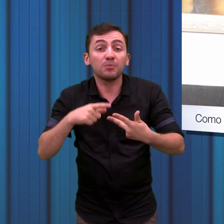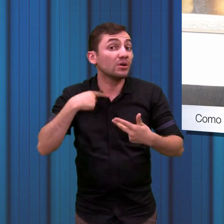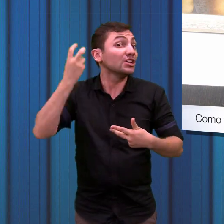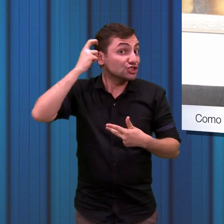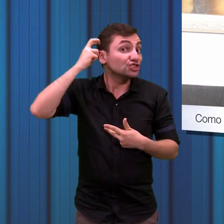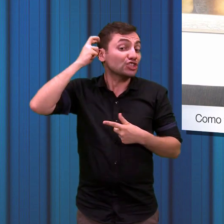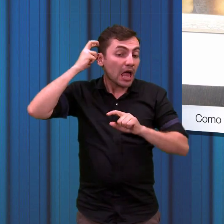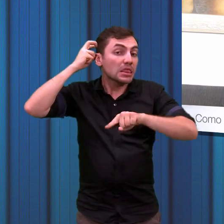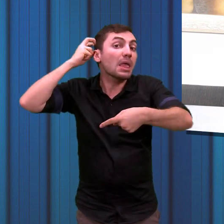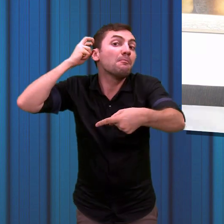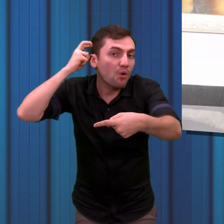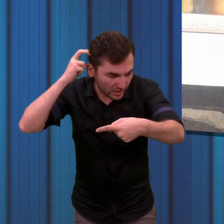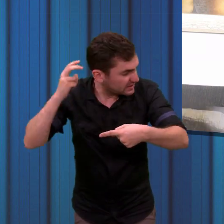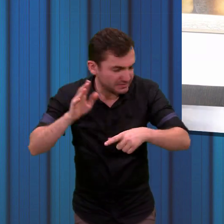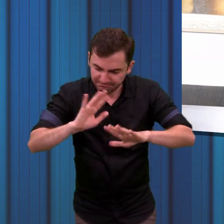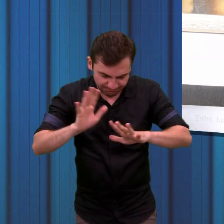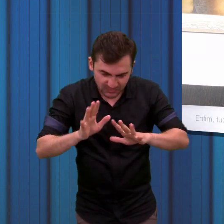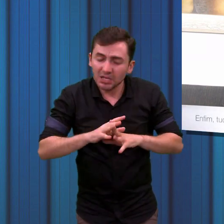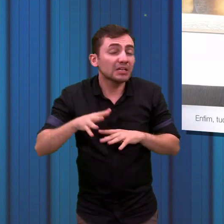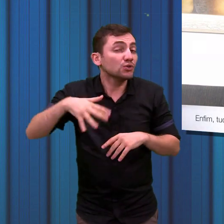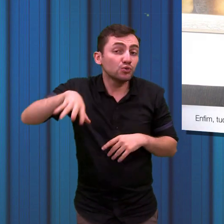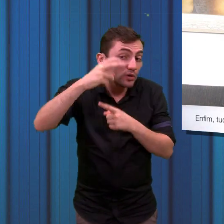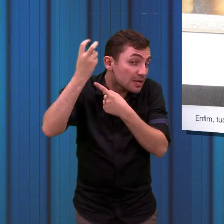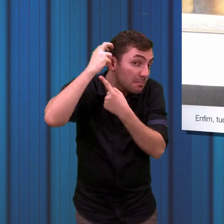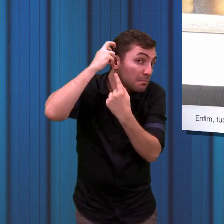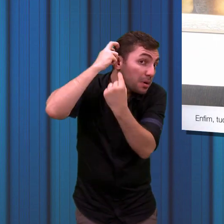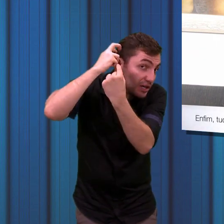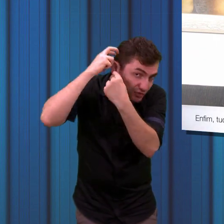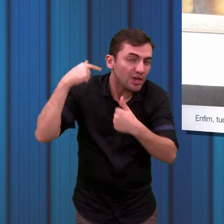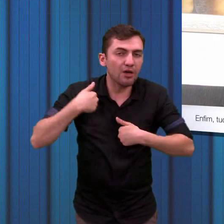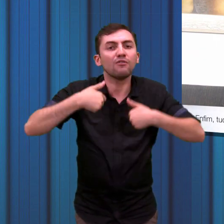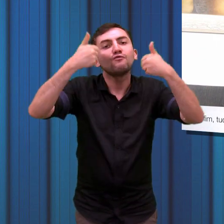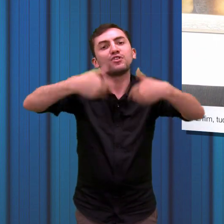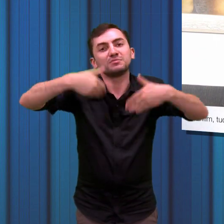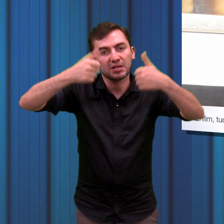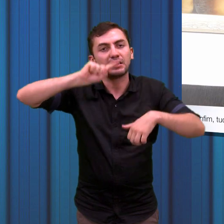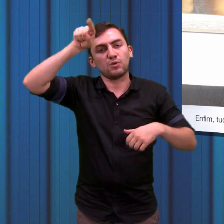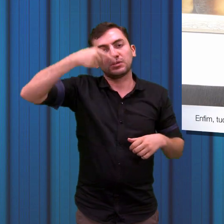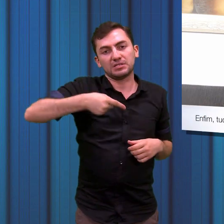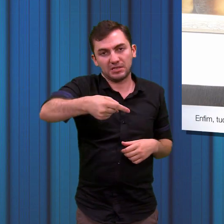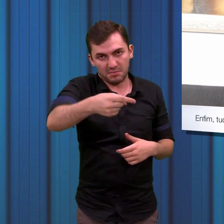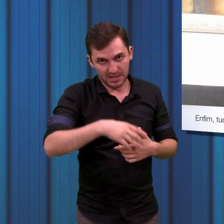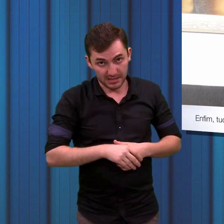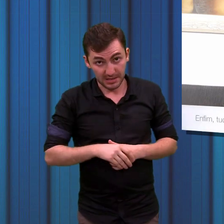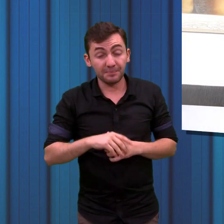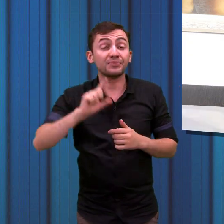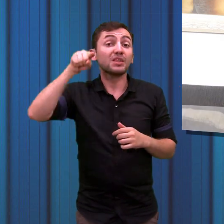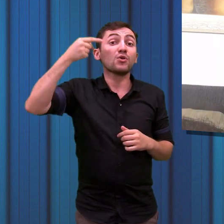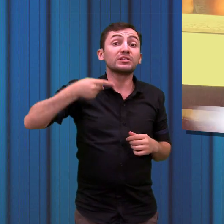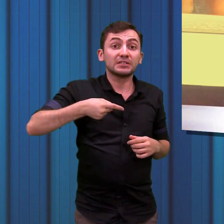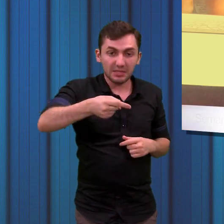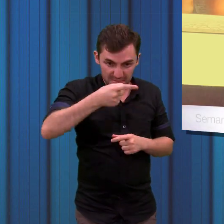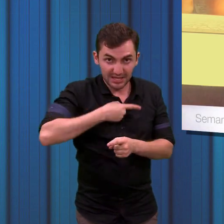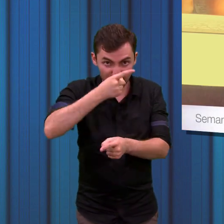durou, o pós-operatório, enfim. Tudo a respeito do implante coclear eu vou deixar para semana